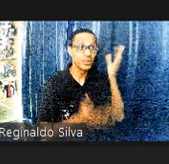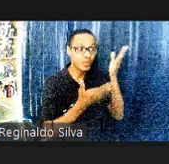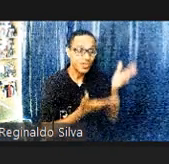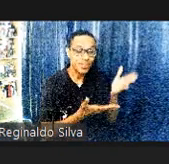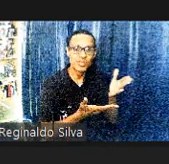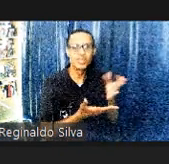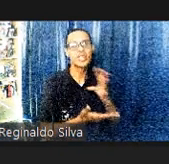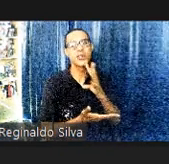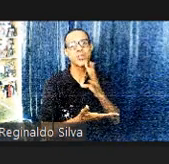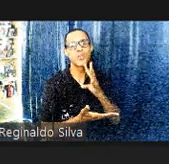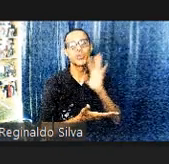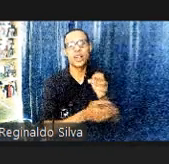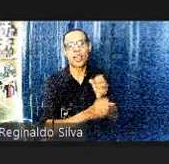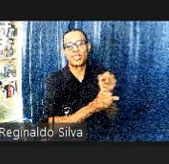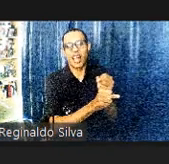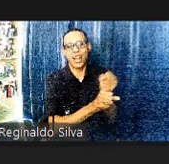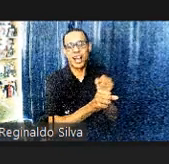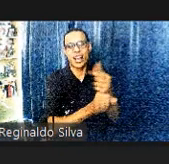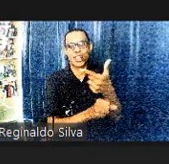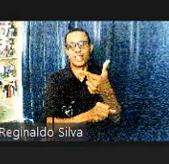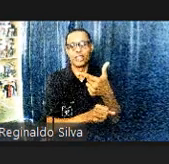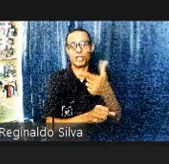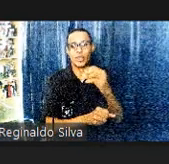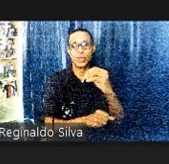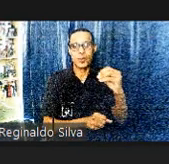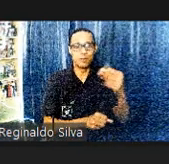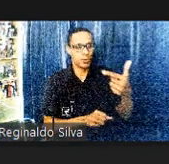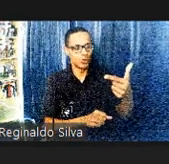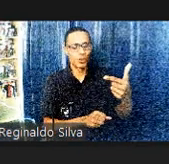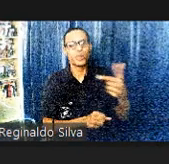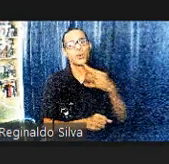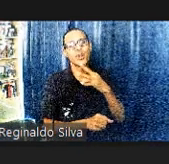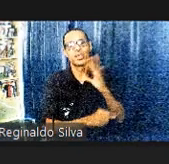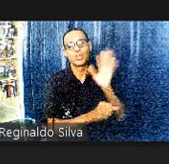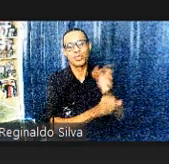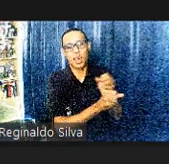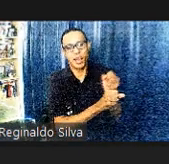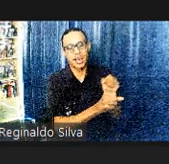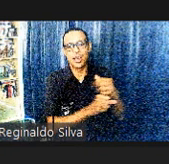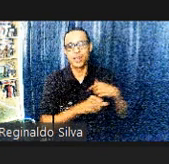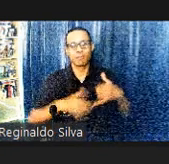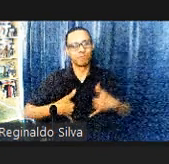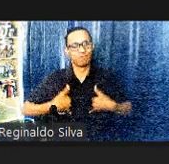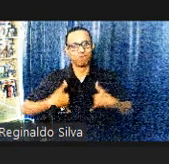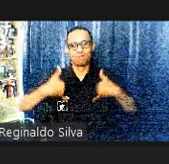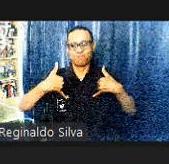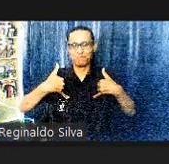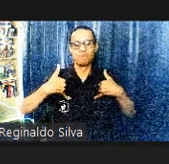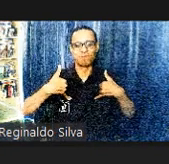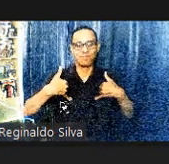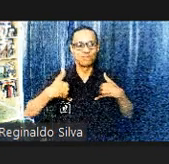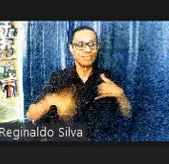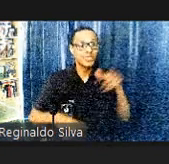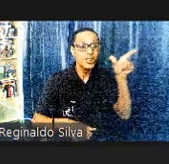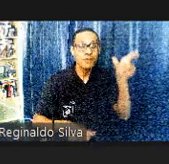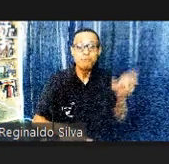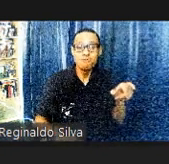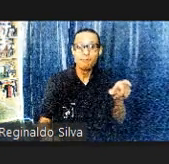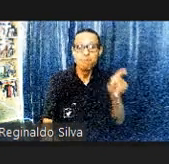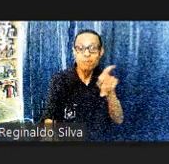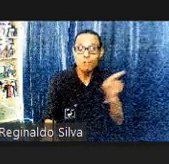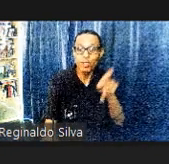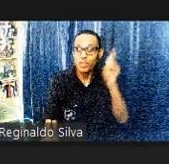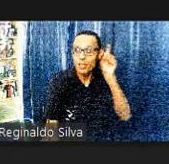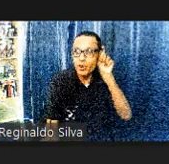desde 2002 e é um orgulho imenso estar aqui professorando e sabendo dele em reuniões em Casa